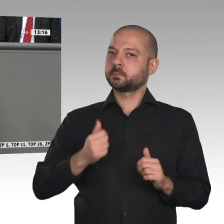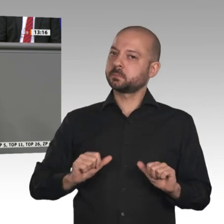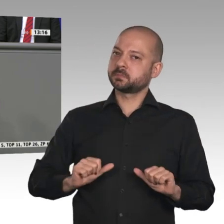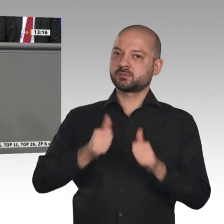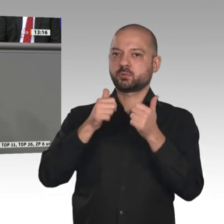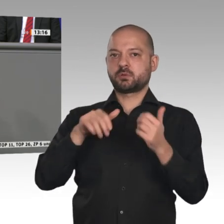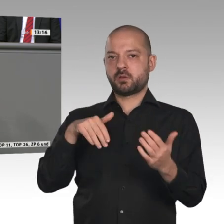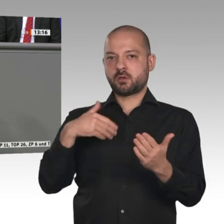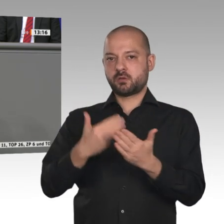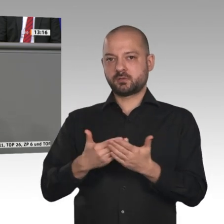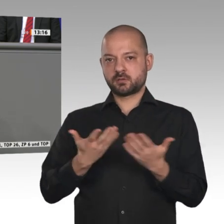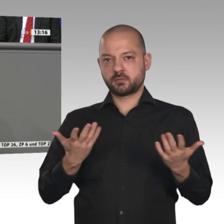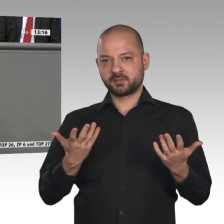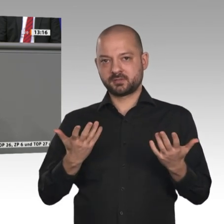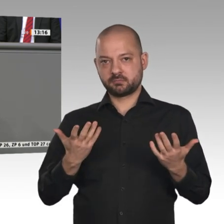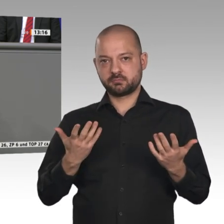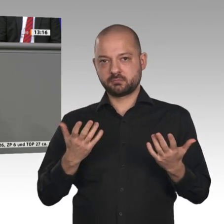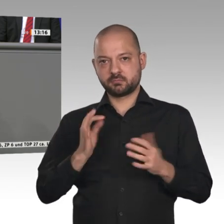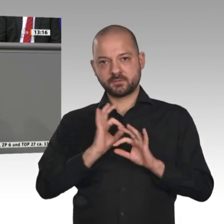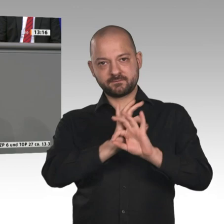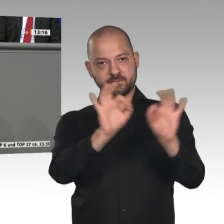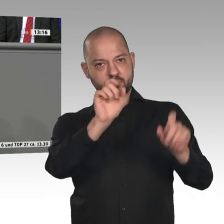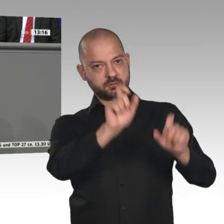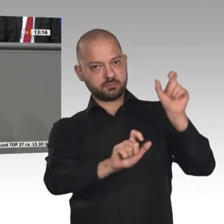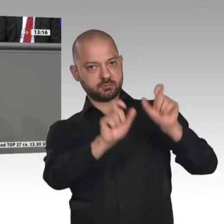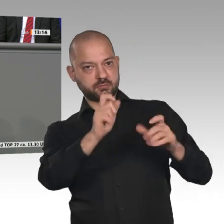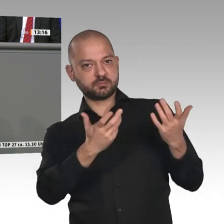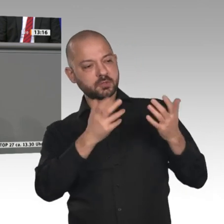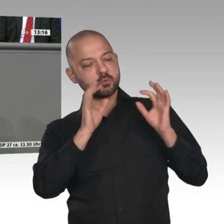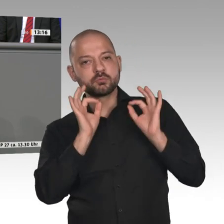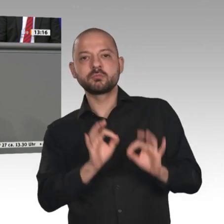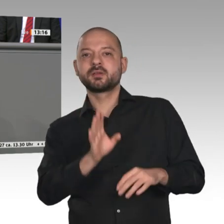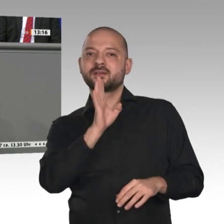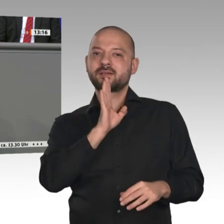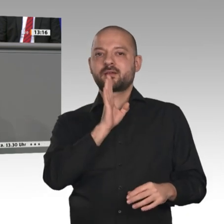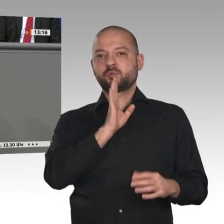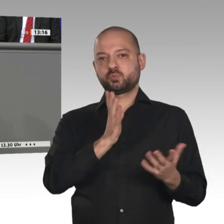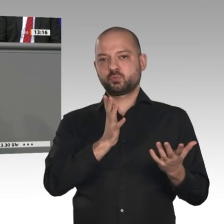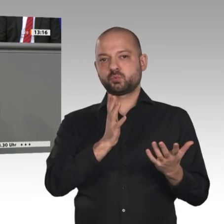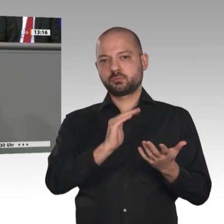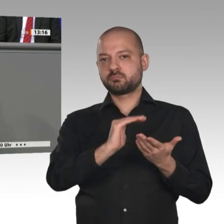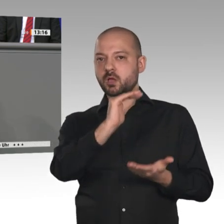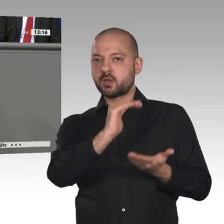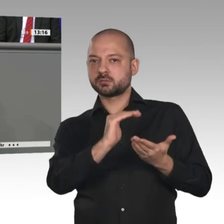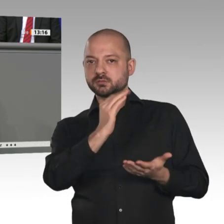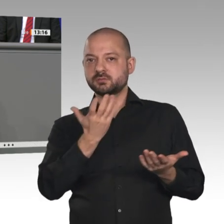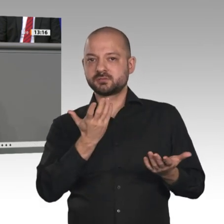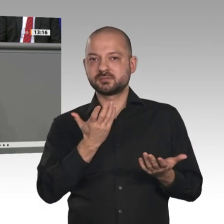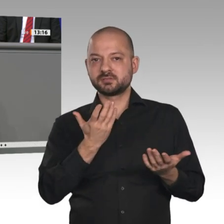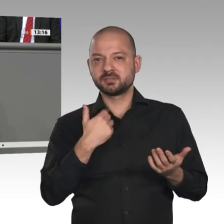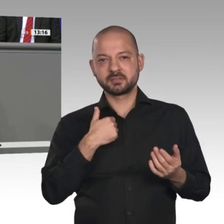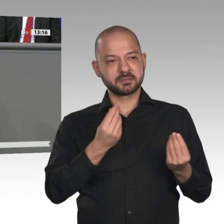dieser Auffassung nicht. Ich glaube, es braucht einen Rechtsanspruch für die Betroffenen und ich vermute auch, dass wir weitere Personengruppen